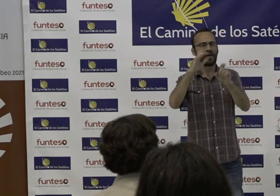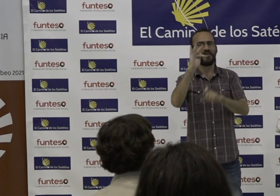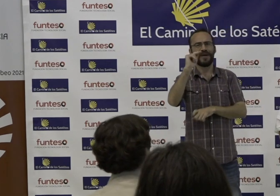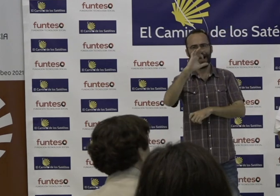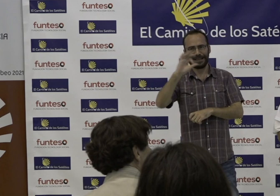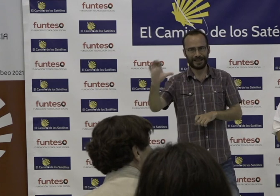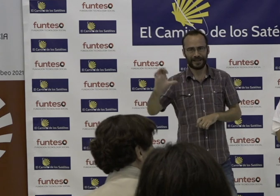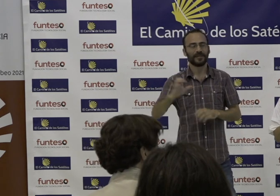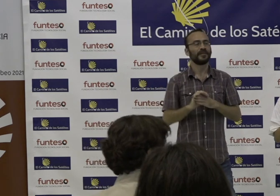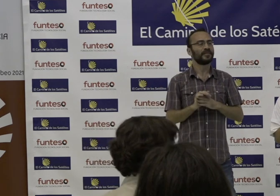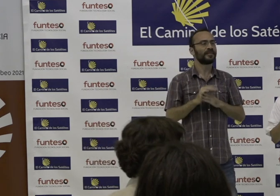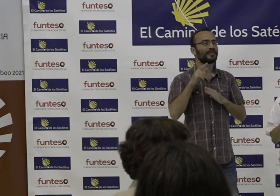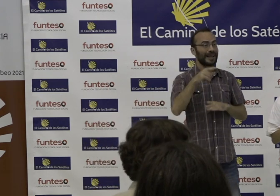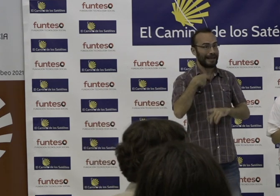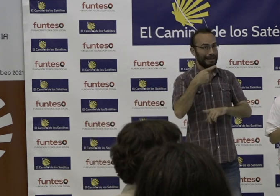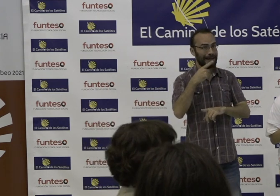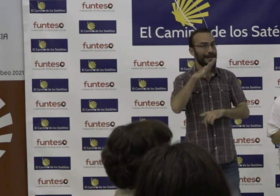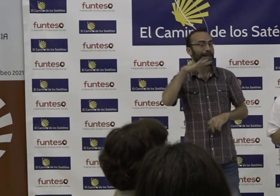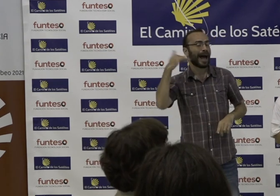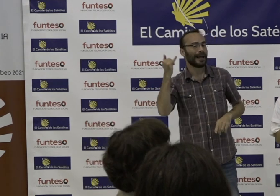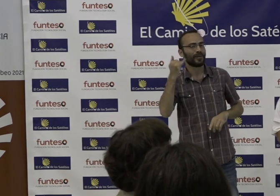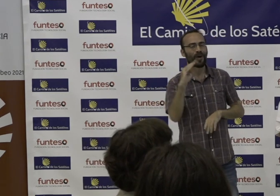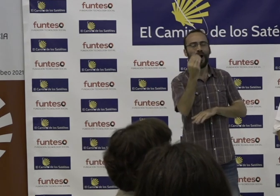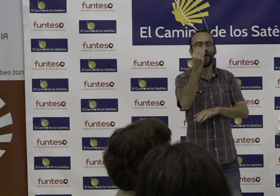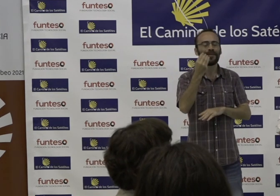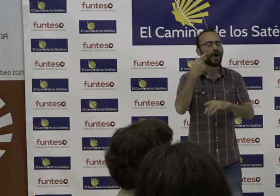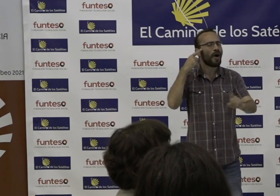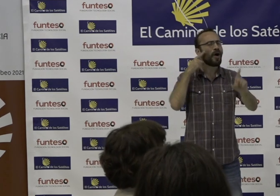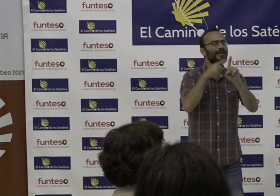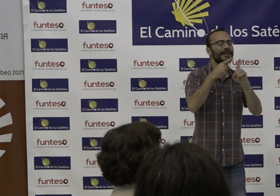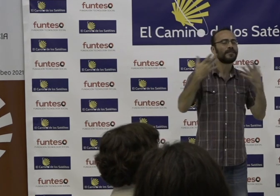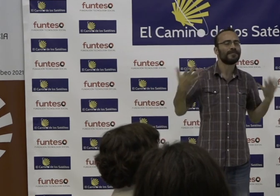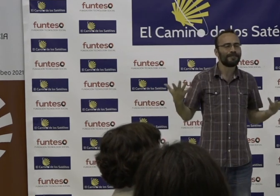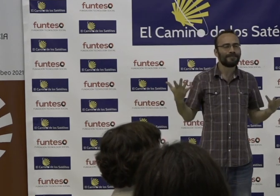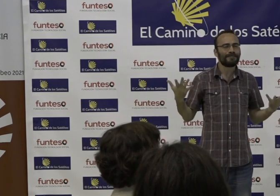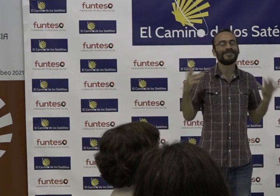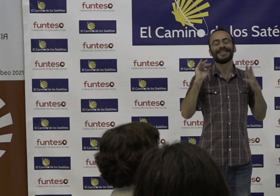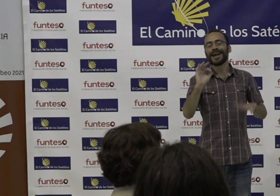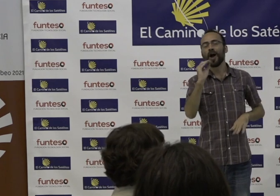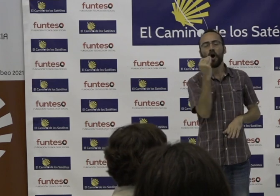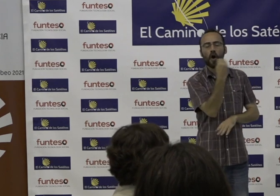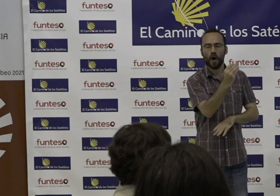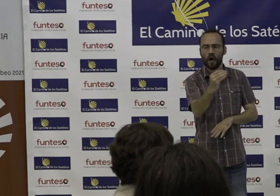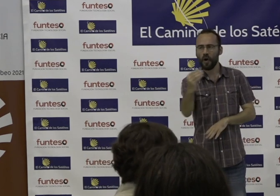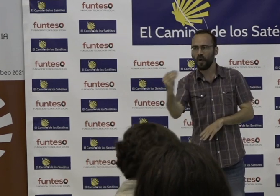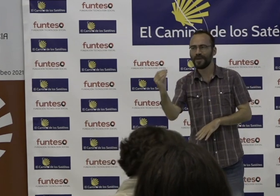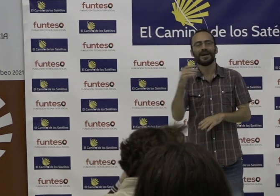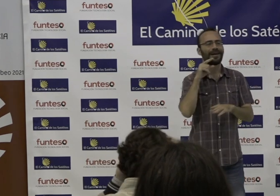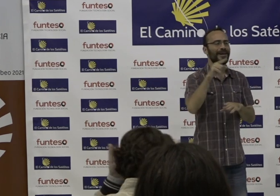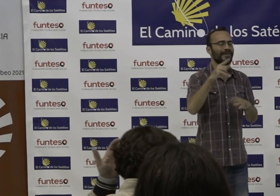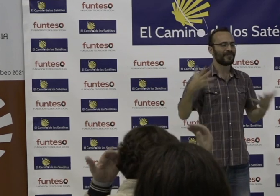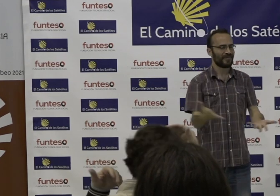Y bueno, Talentum Youth, su objetivo fundamental es potenciar el talento joven como